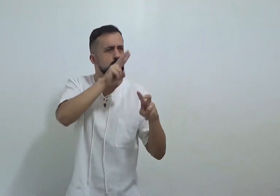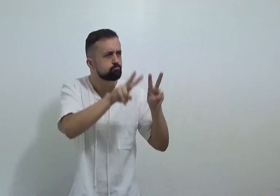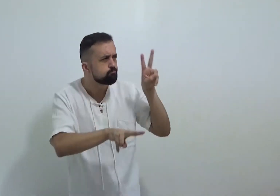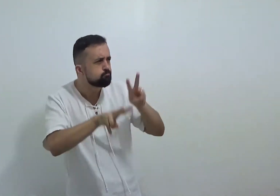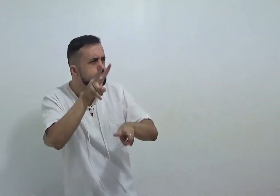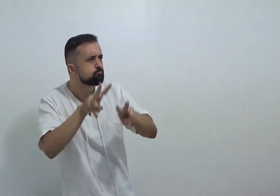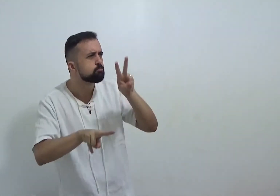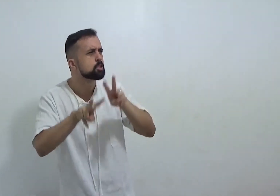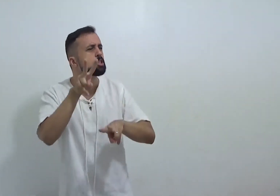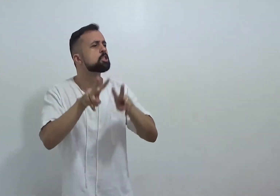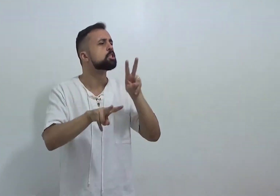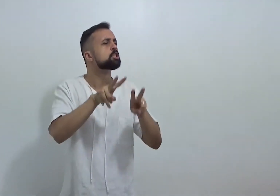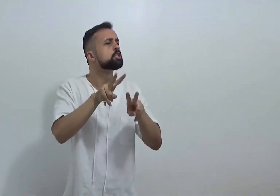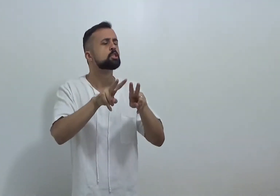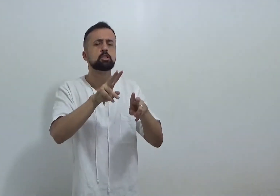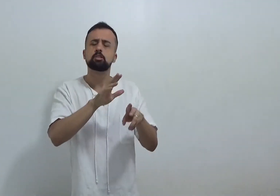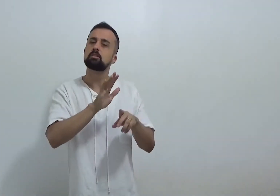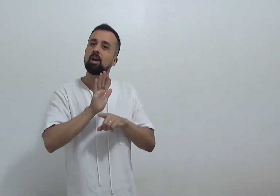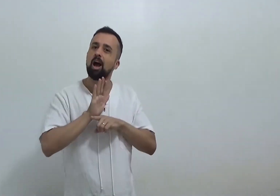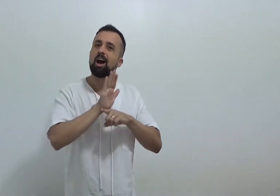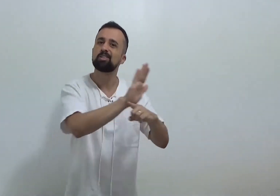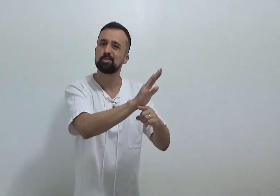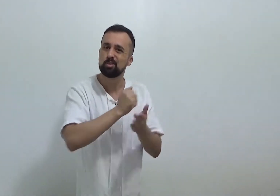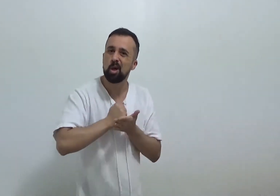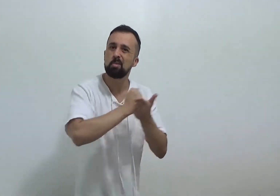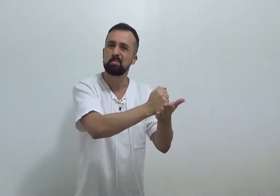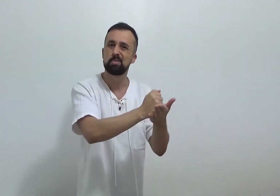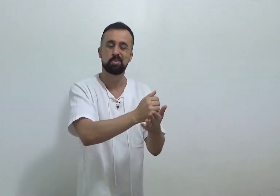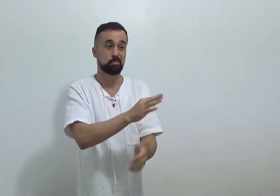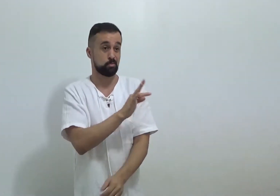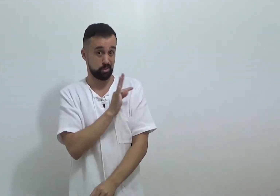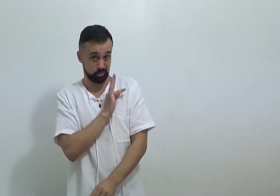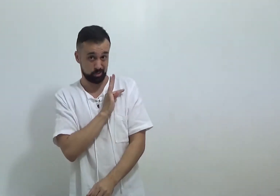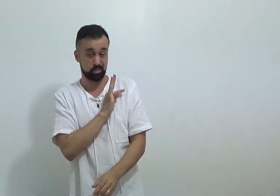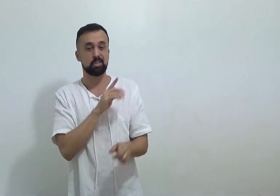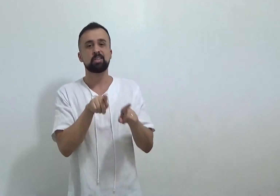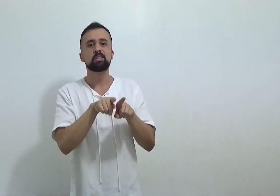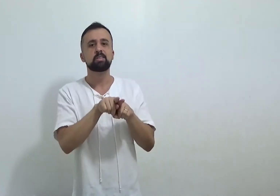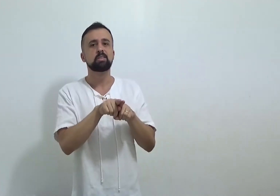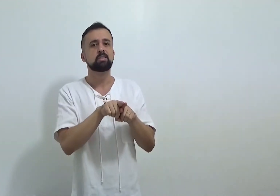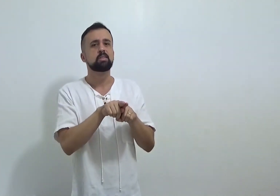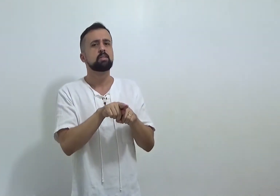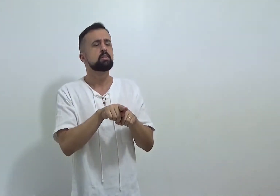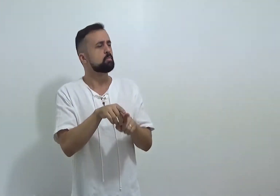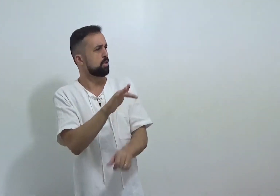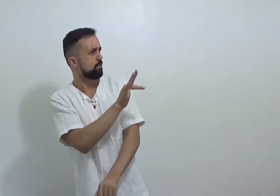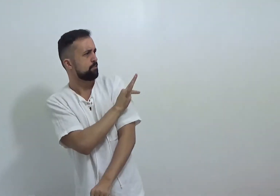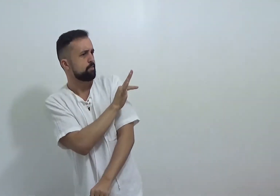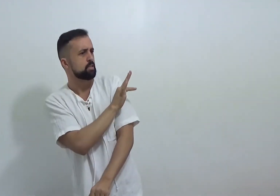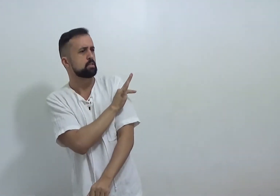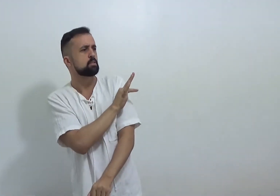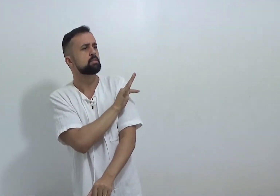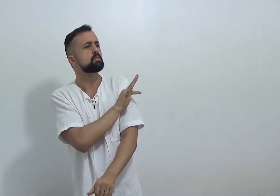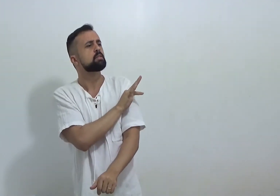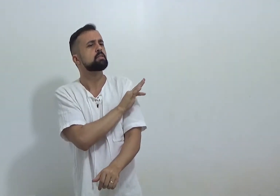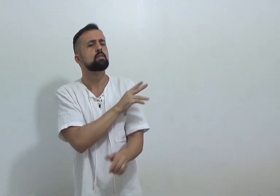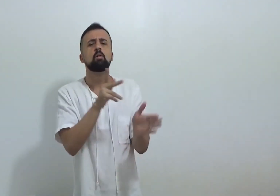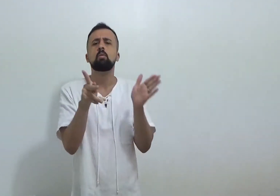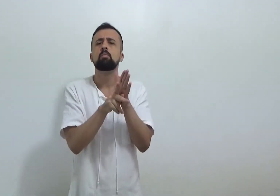a instituição federal responsável pelo acompanhamento, trabalho técnico e fiscalização